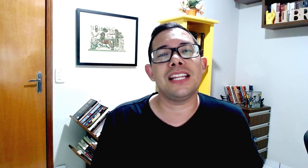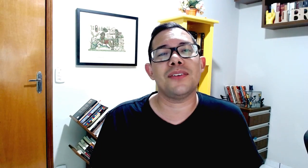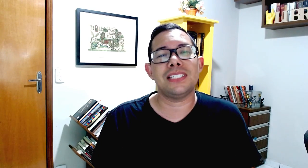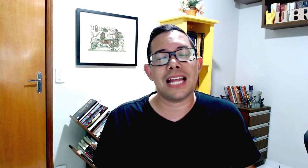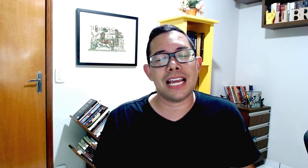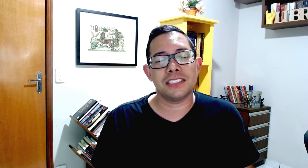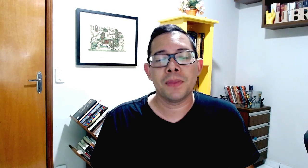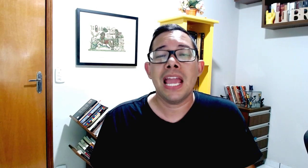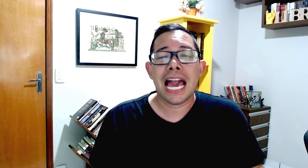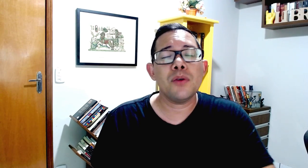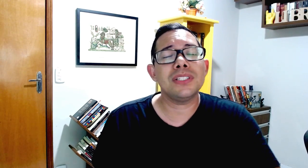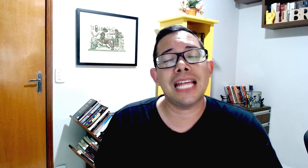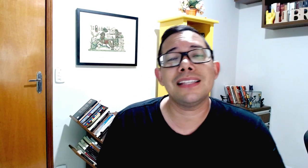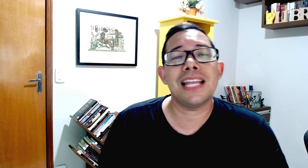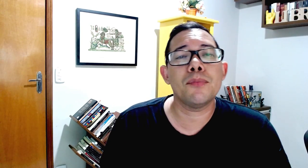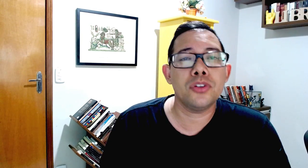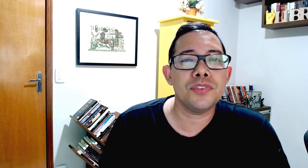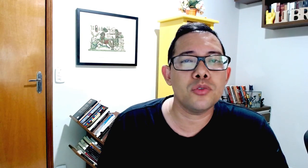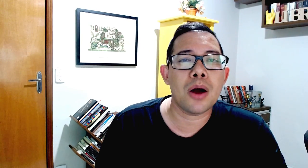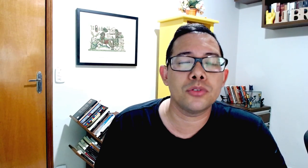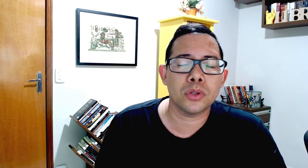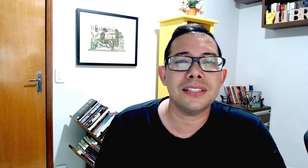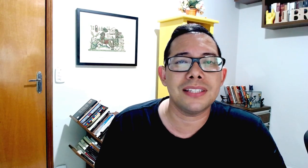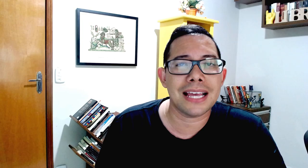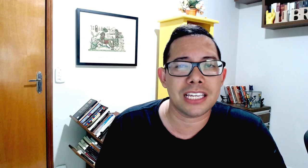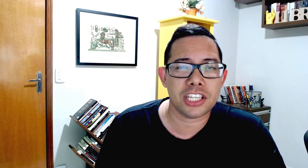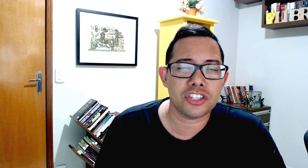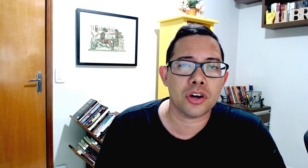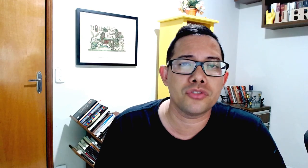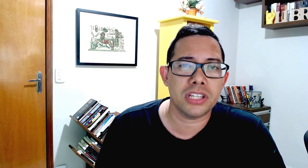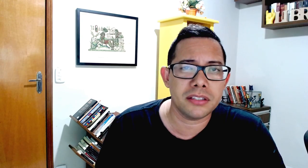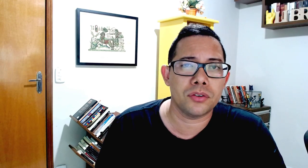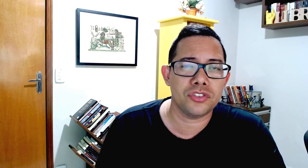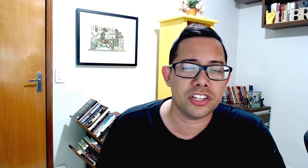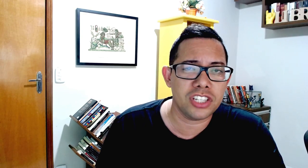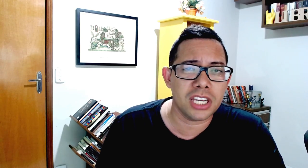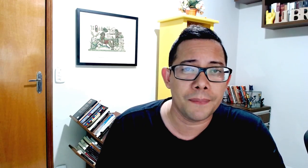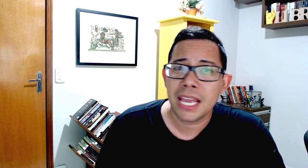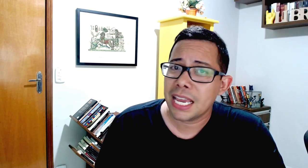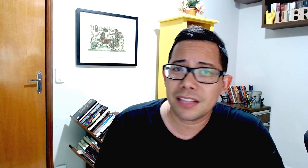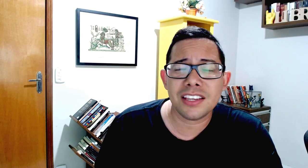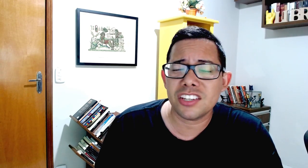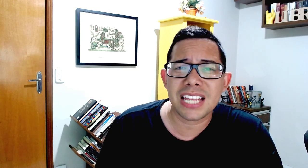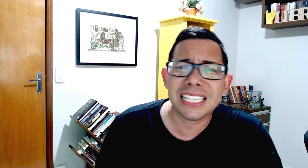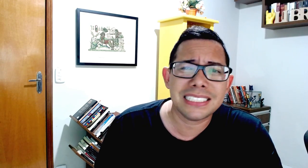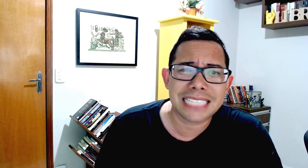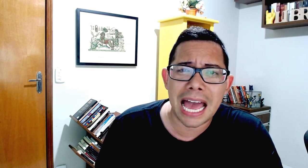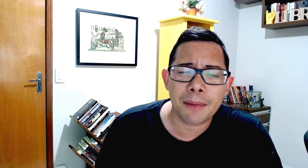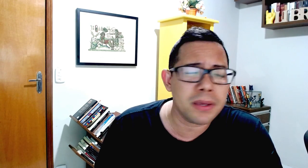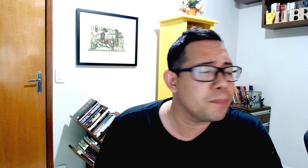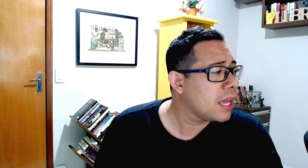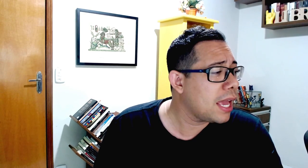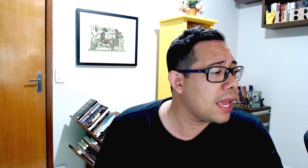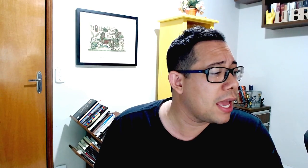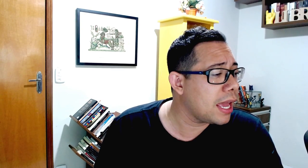parte da língua de sinais aí você vai ver ele é muito visual Então tem que ser mais que a gente já utiliza no dia a dia é da gente nem sabe é